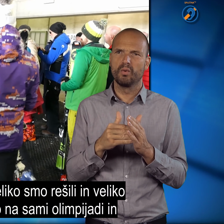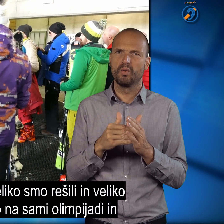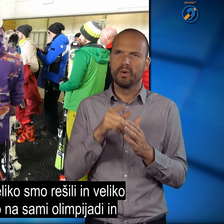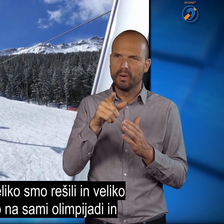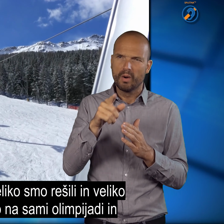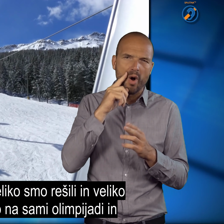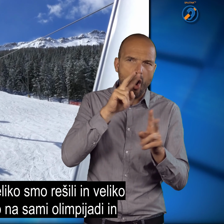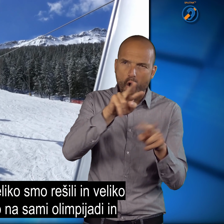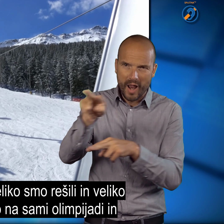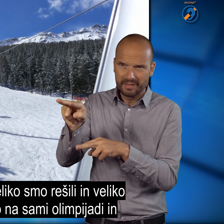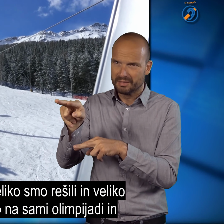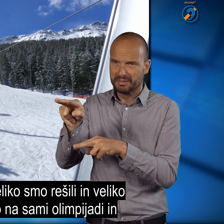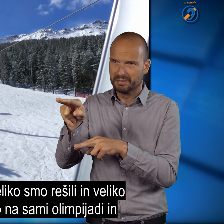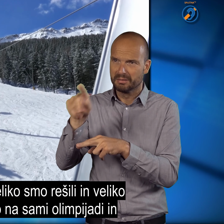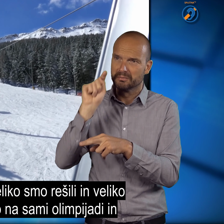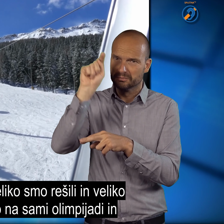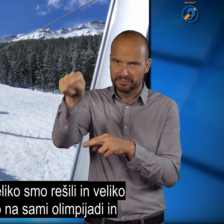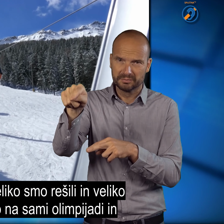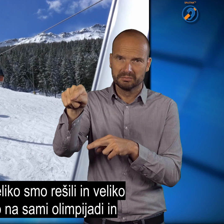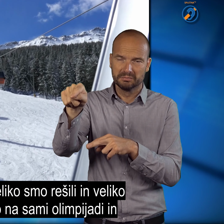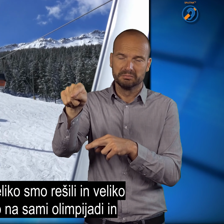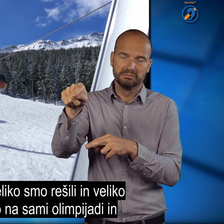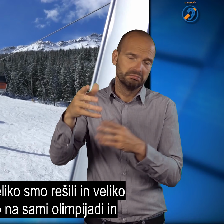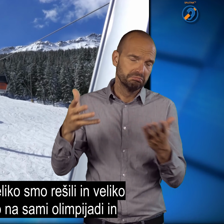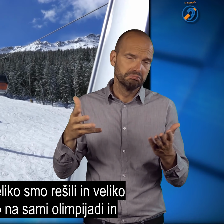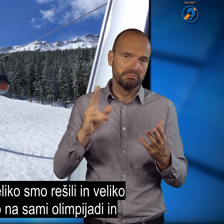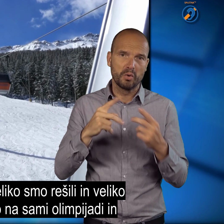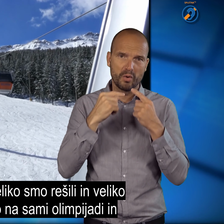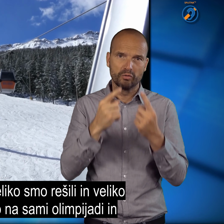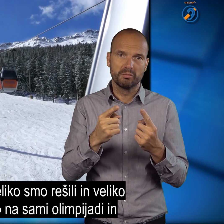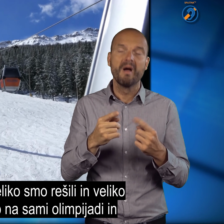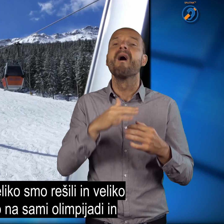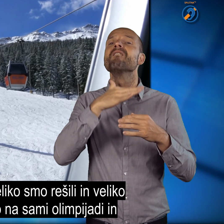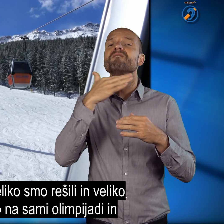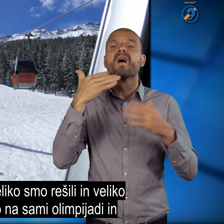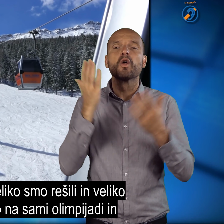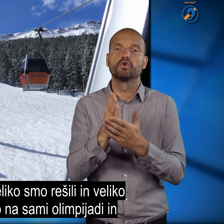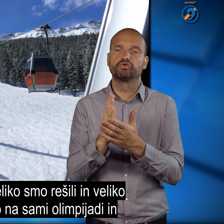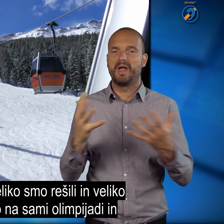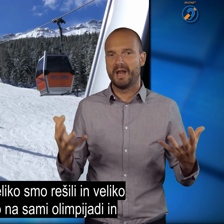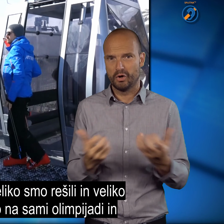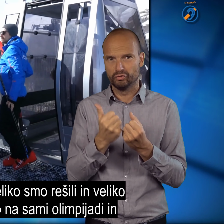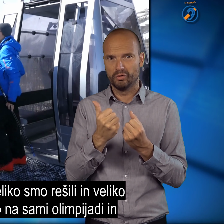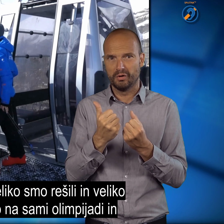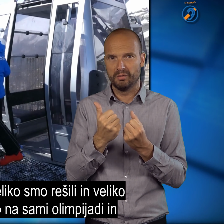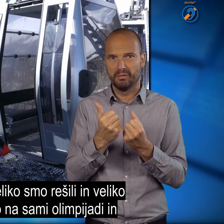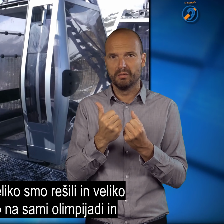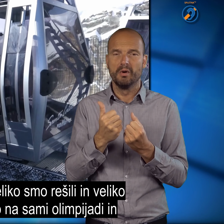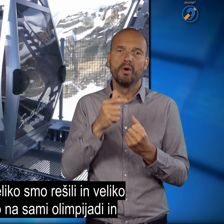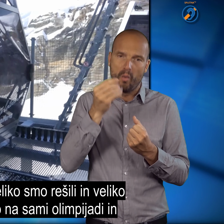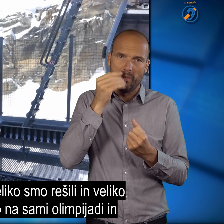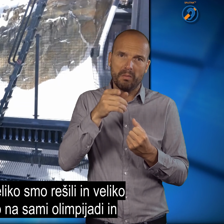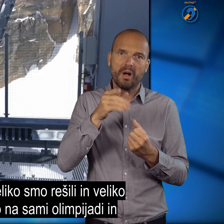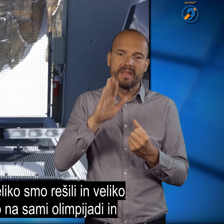nujno potrebno ta ogled. Se pravim, veliko smo rešili in veliko lažje nam